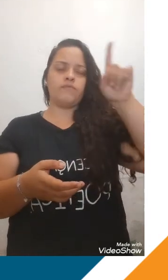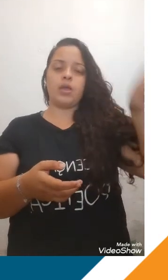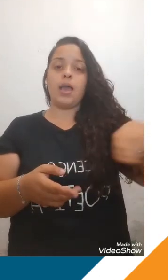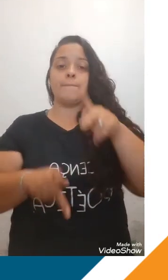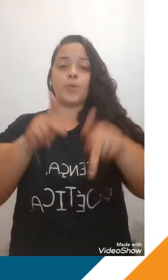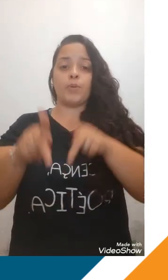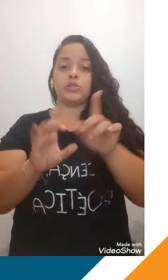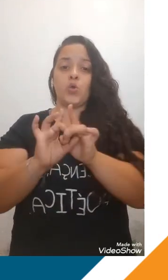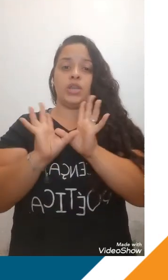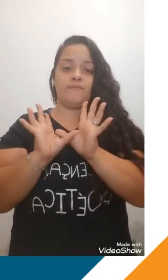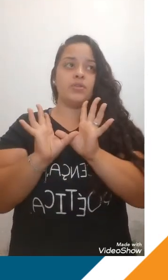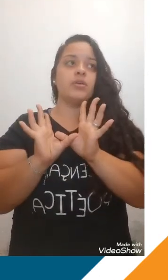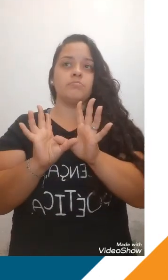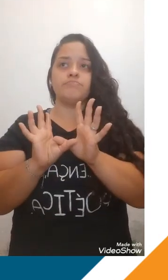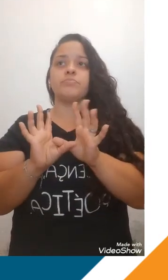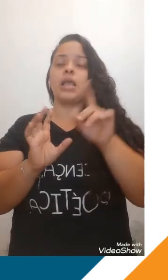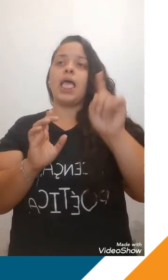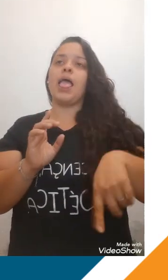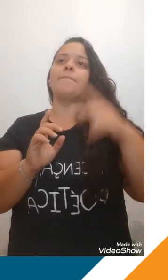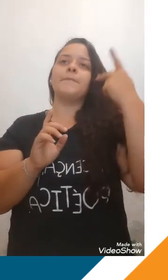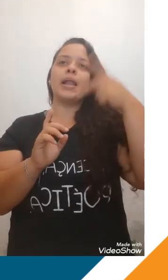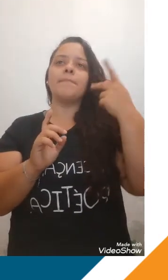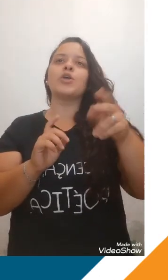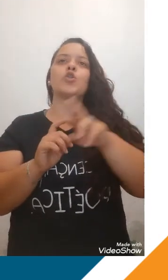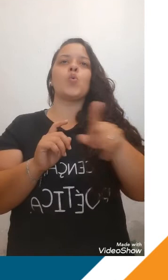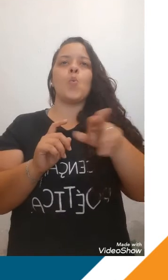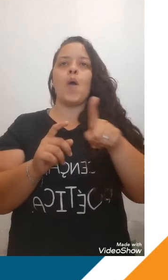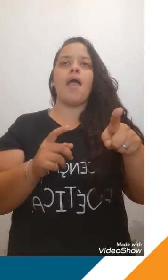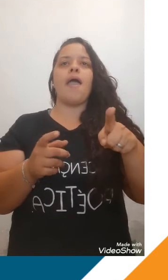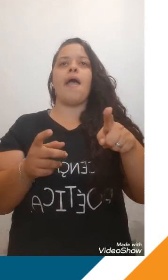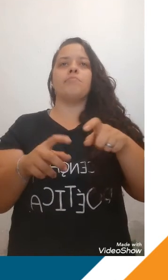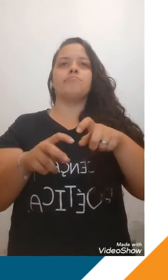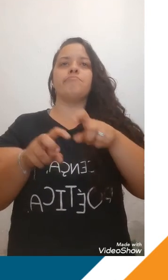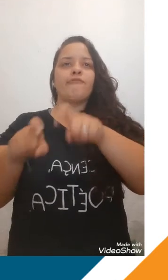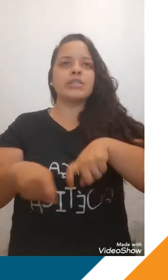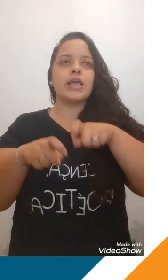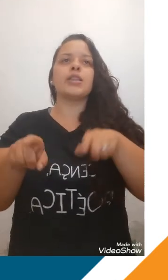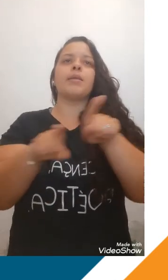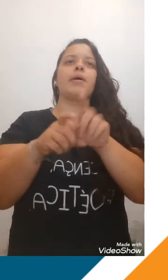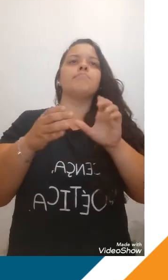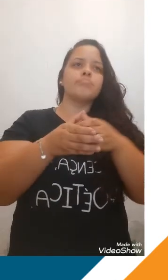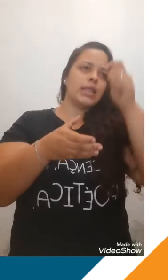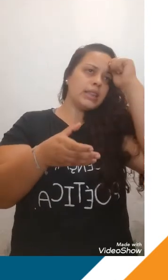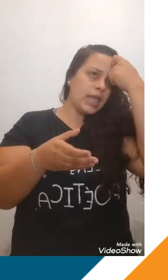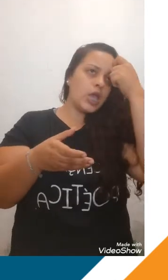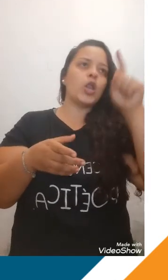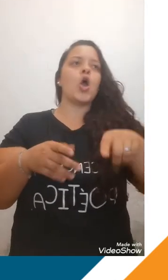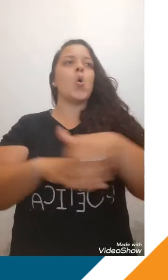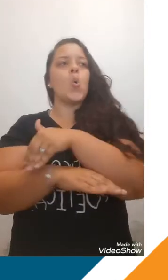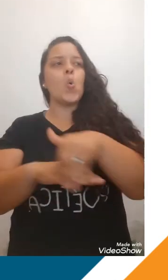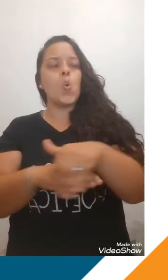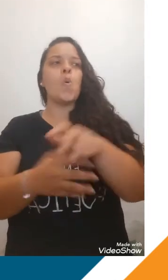no parlamento e não em fazendas ou quilombos do interior, nem nas ruas e praças das cidades que se há de ganhar ou perder a causa